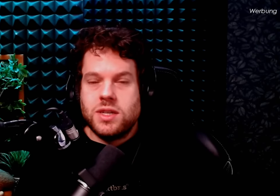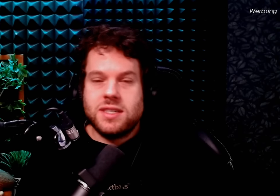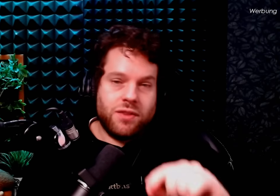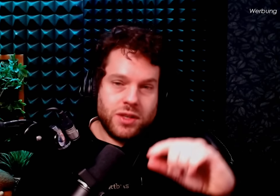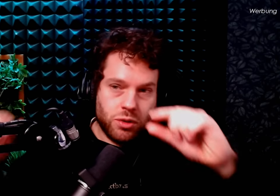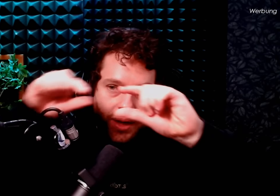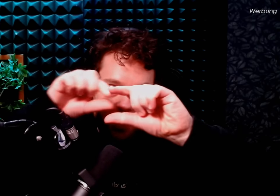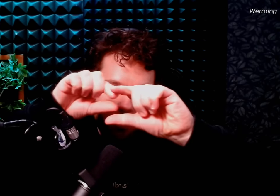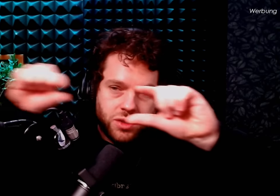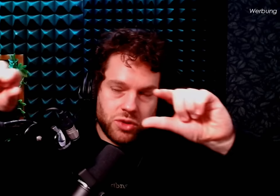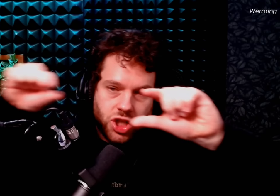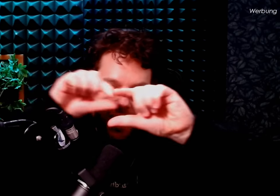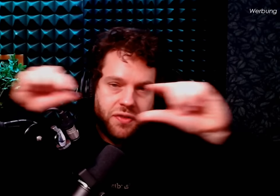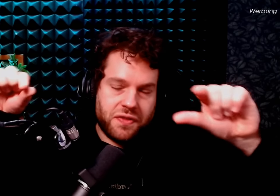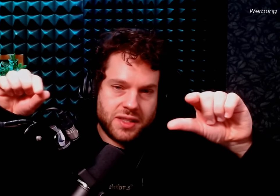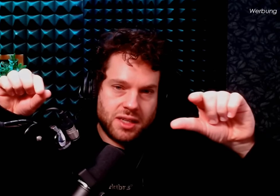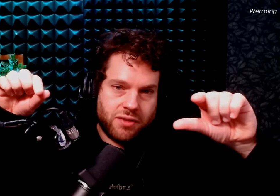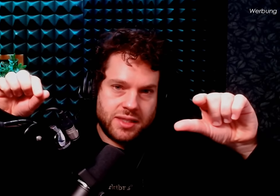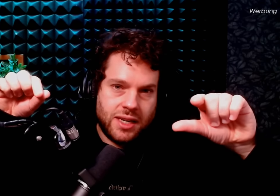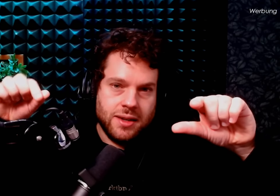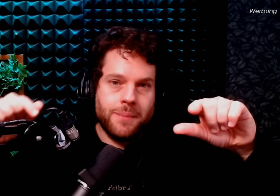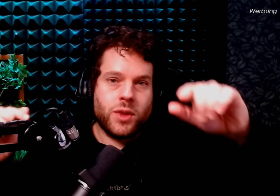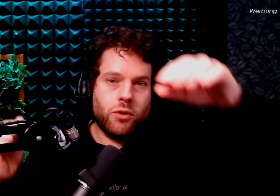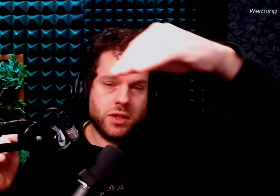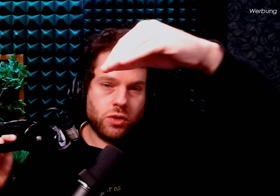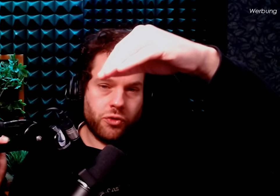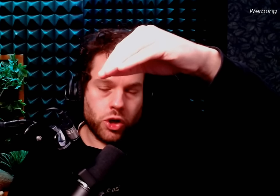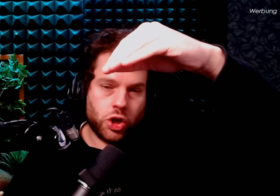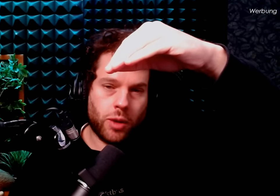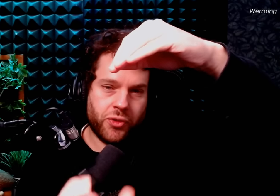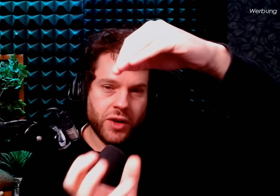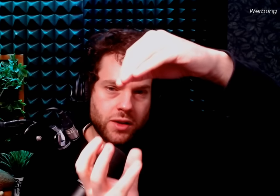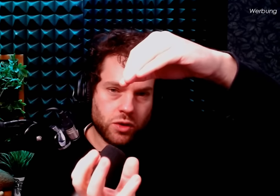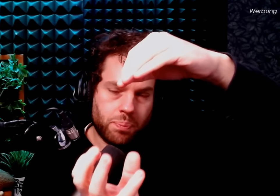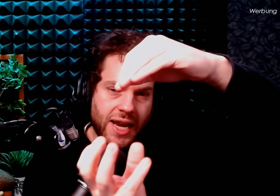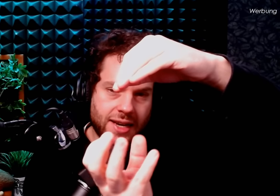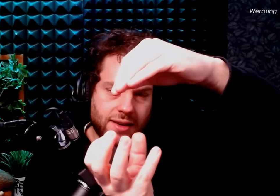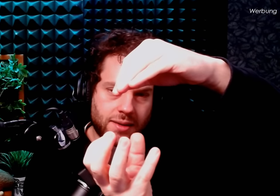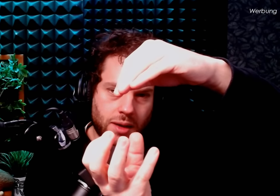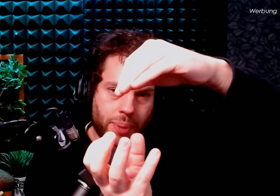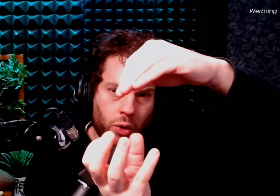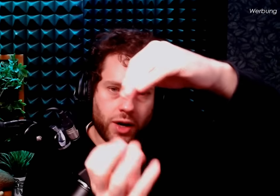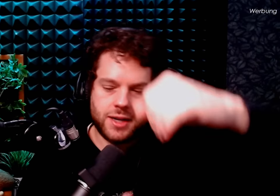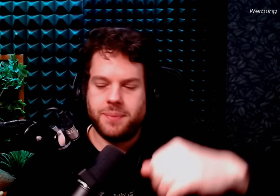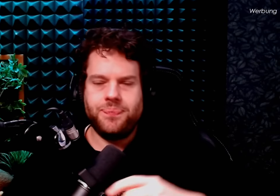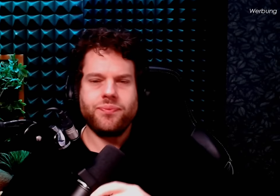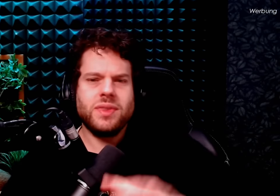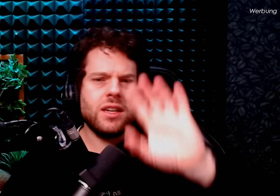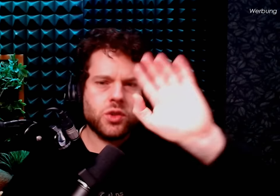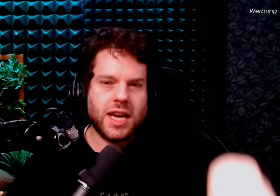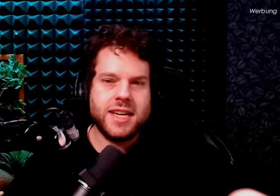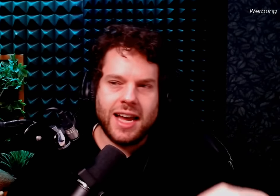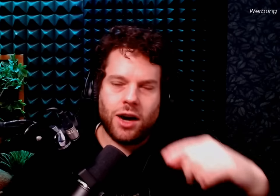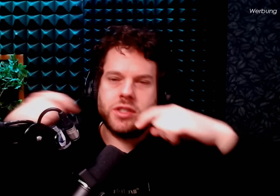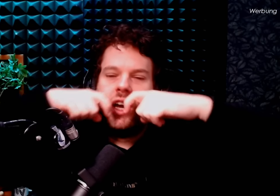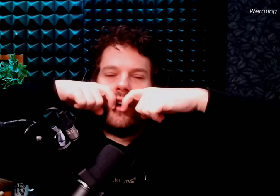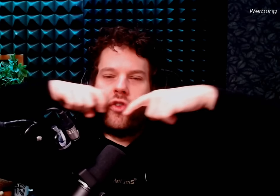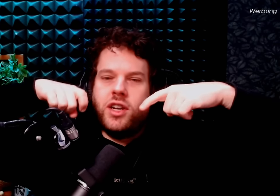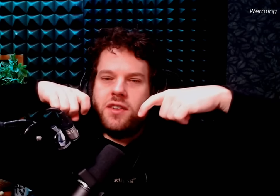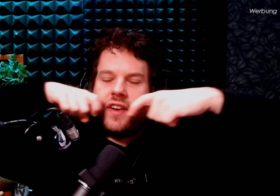und die sahen wie so ein Bild, wo man so die Streifen verzieht. Wo dann so ein Froschkopf so einen Bärenbauch hat. Und so sahen die alle aus. Völlig die